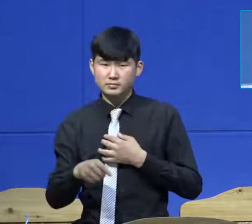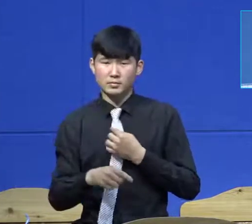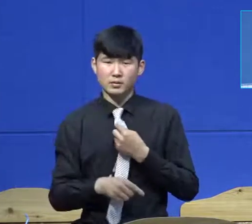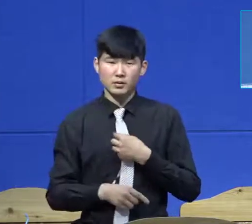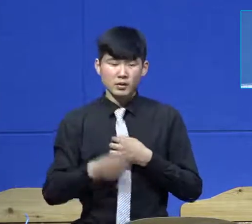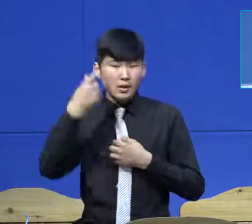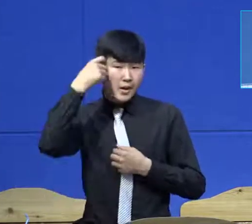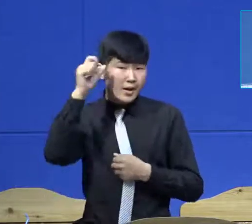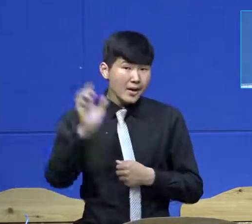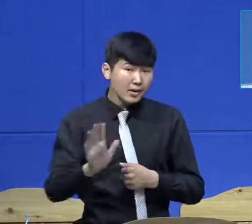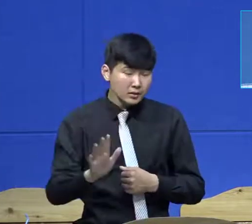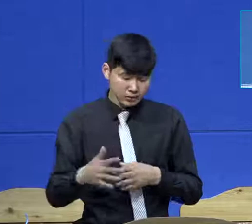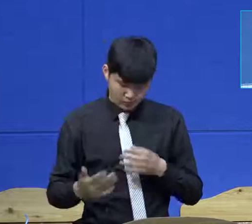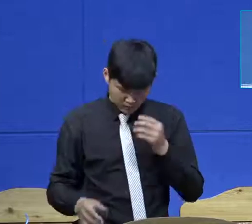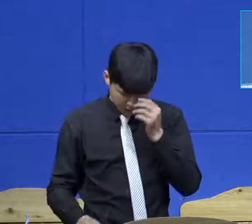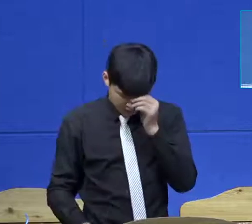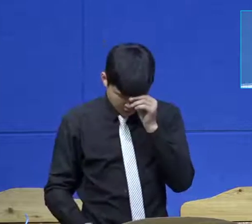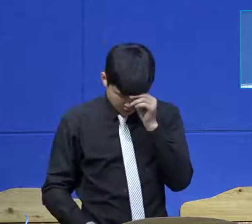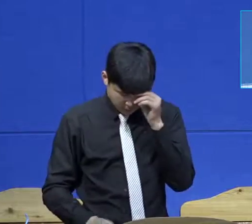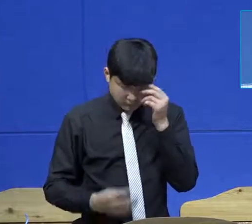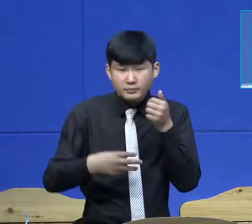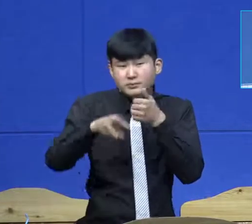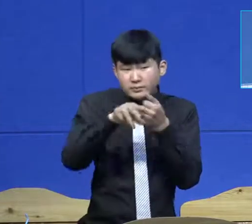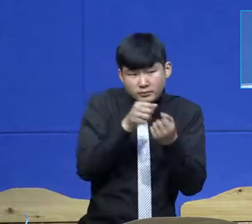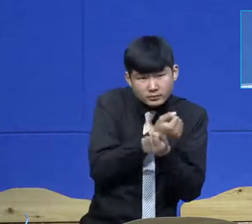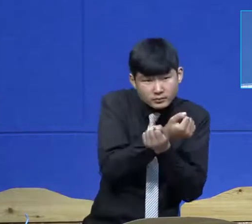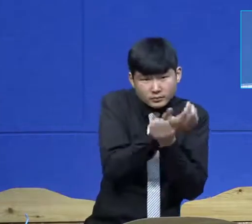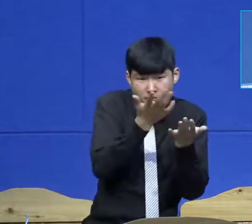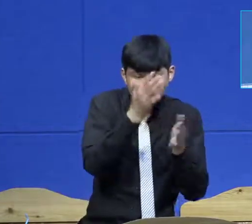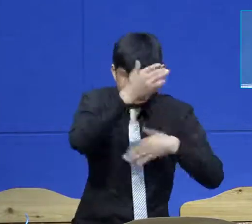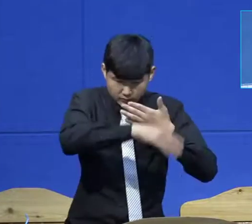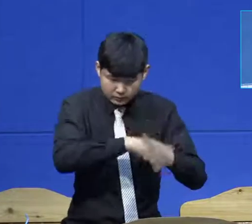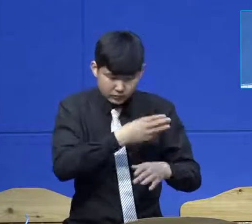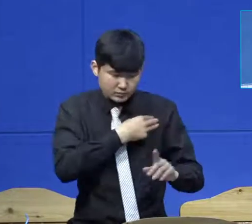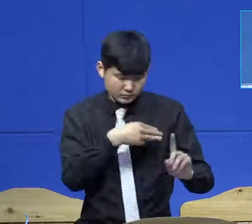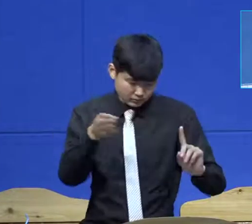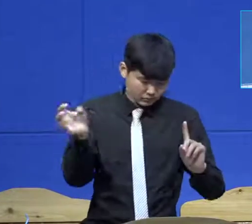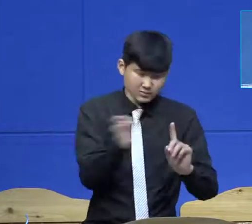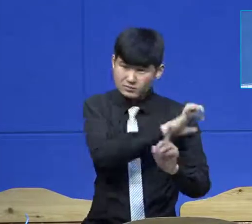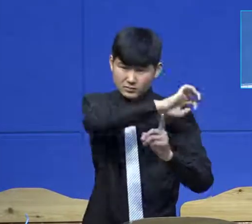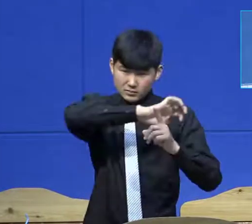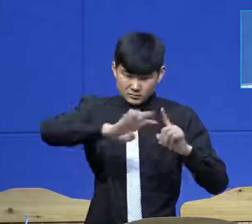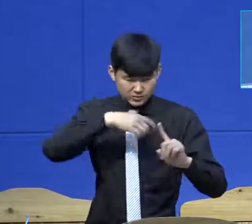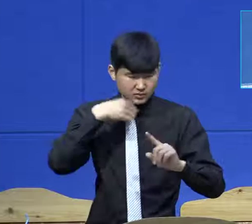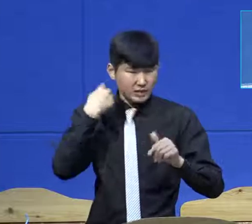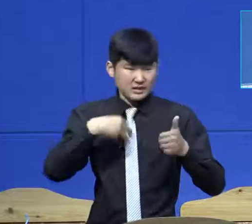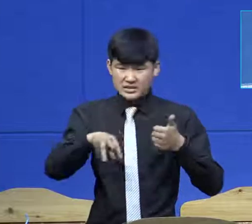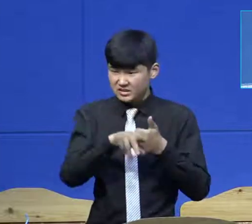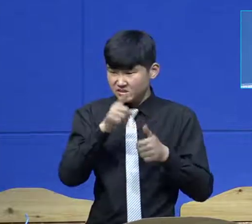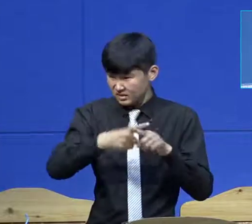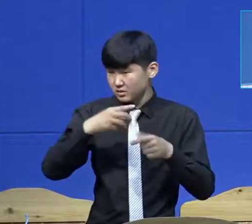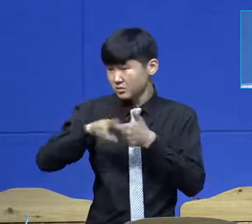Илчнэр бол сайн мэдээ тарааж байгаа ташуурдуулж тарайстай наад нэрээр сайн мэдээ тараагаад